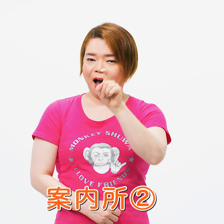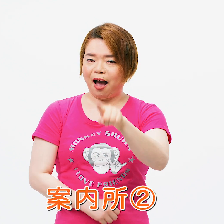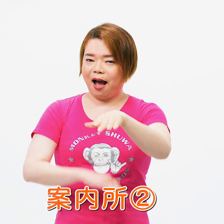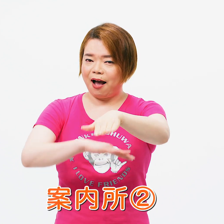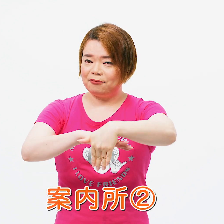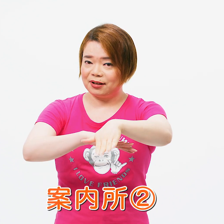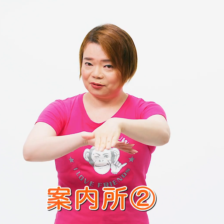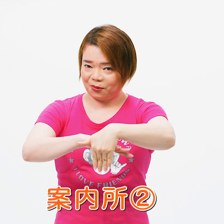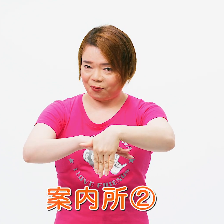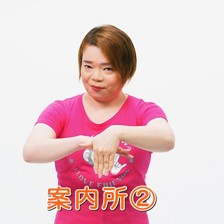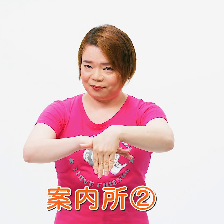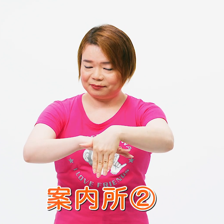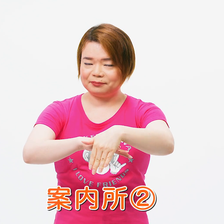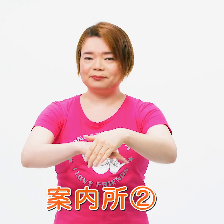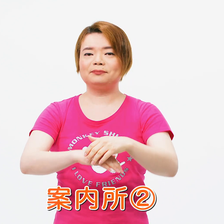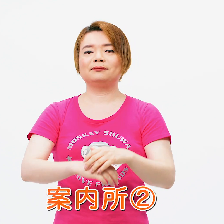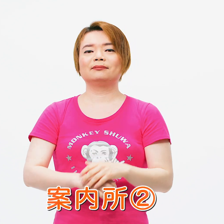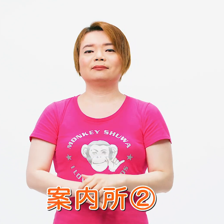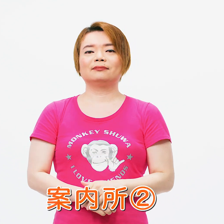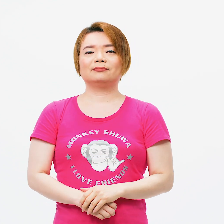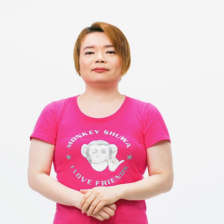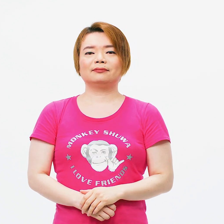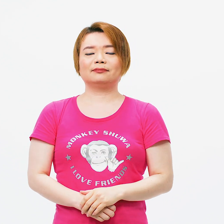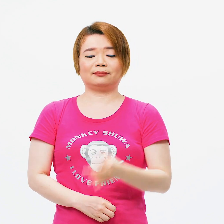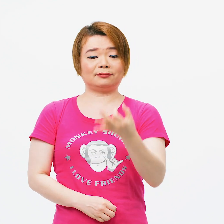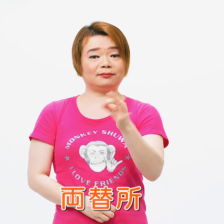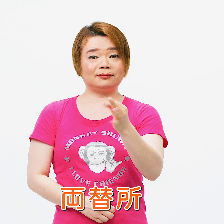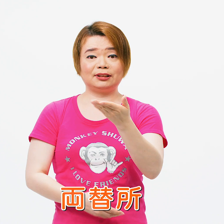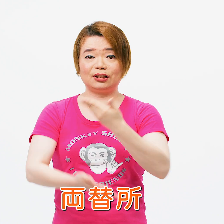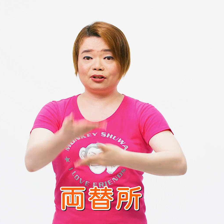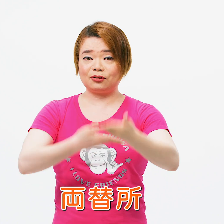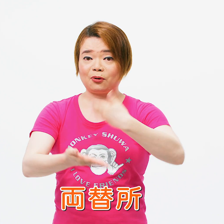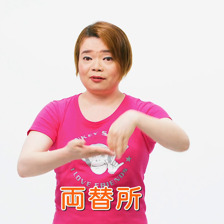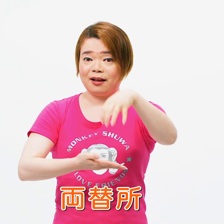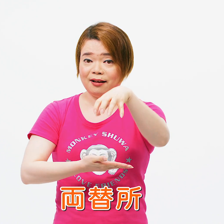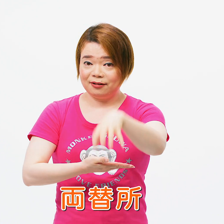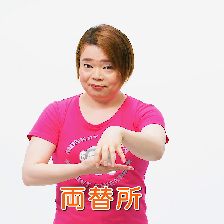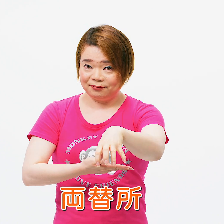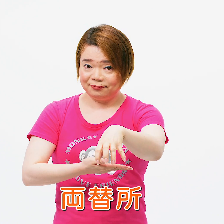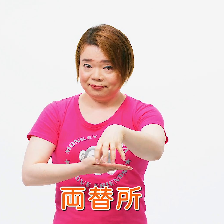もう一つのやり方で案内所、両替所。